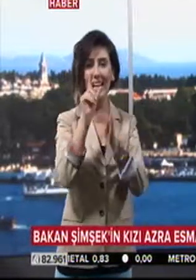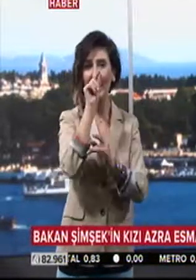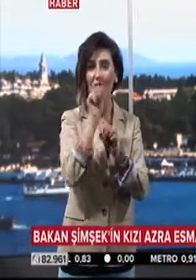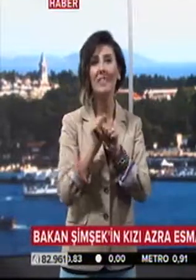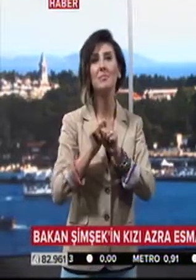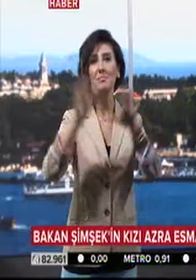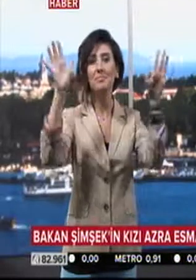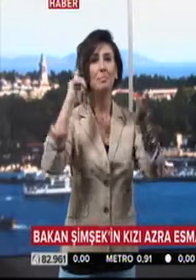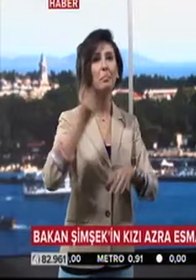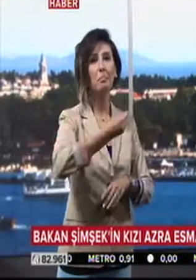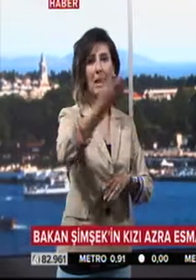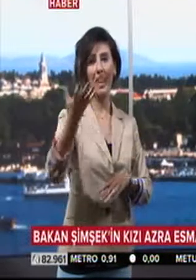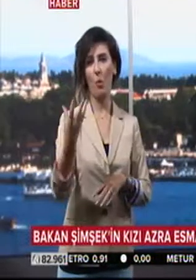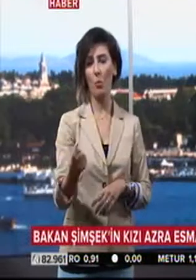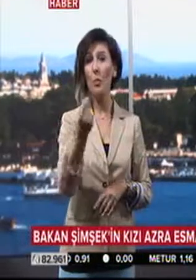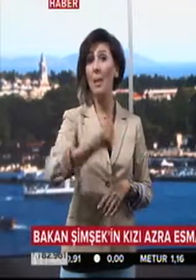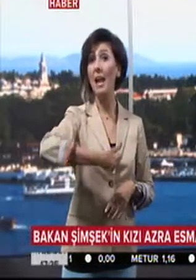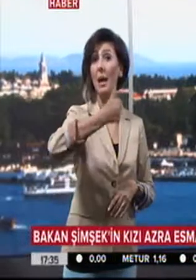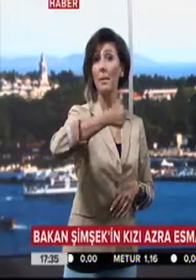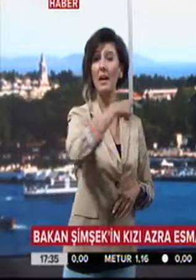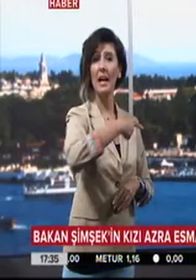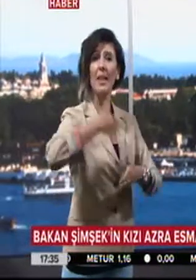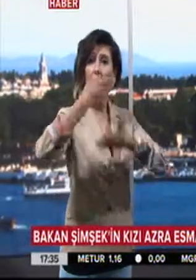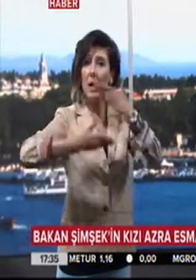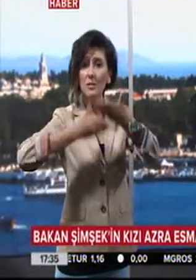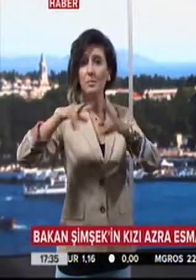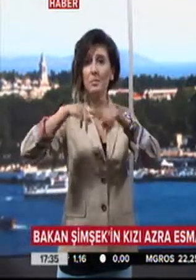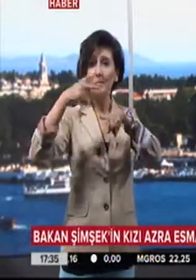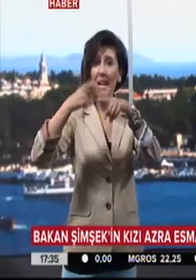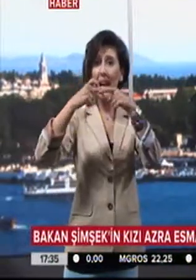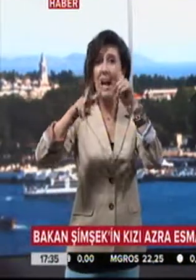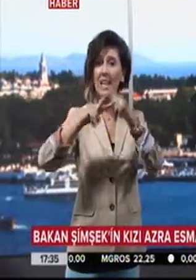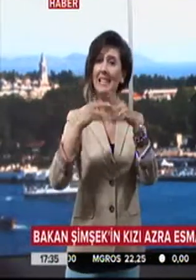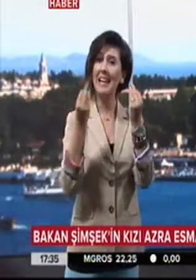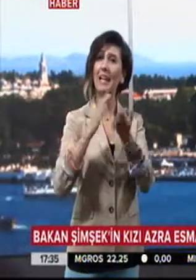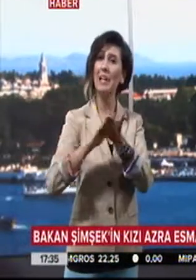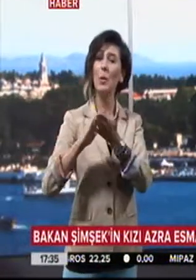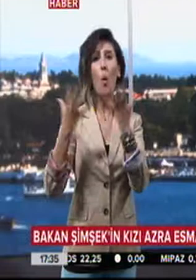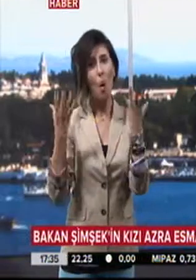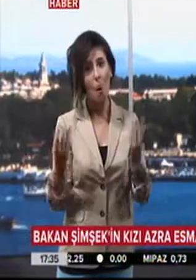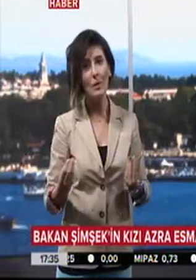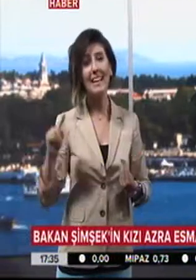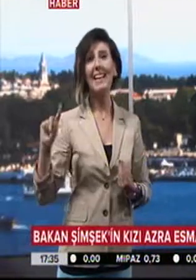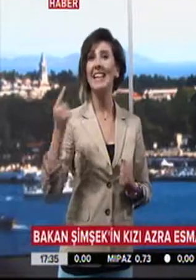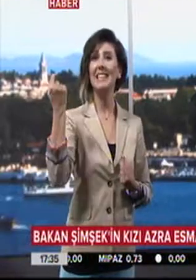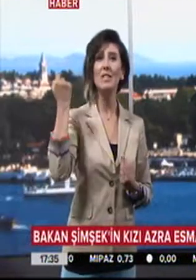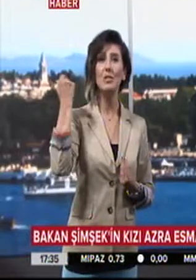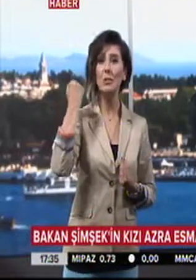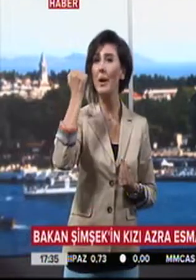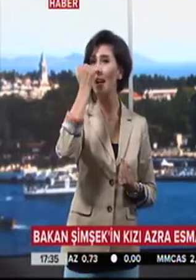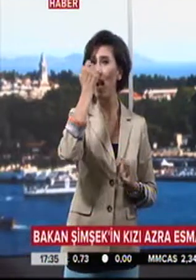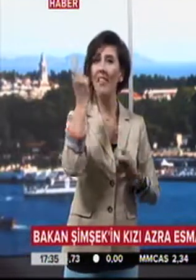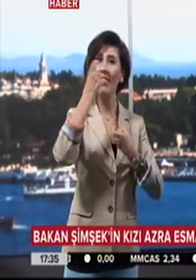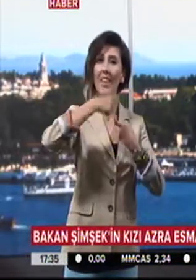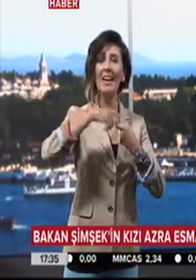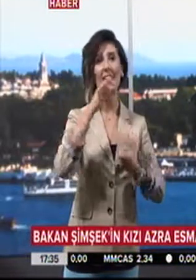sitesi Twitter'dan duyurdu. Maliye Bakanı paylaşımında, Azra iyileşmeye başladı. İlk kez dün kan